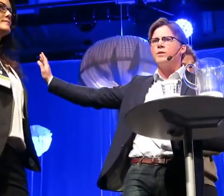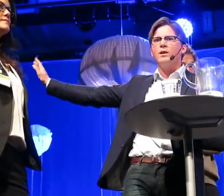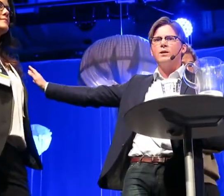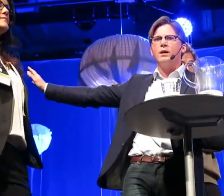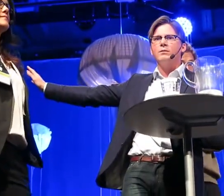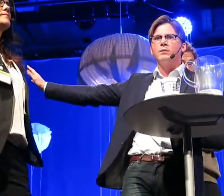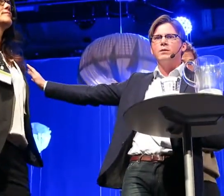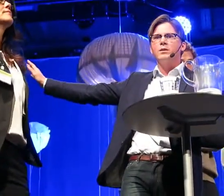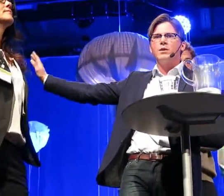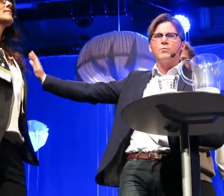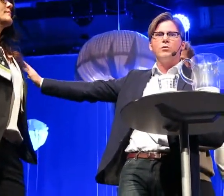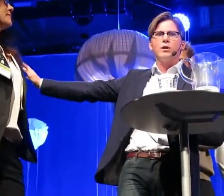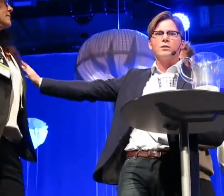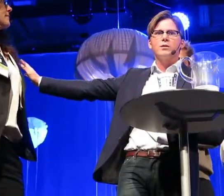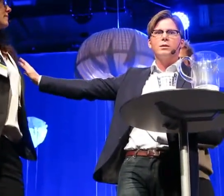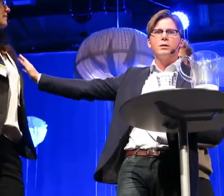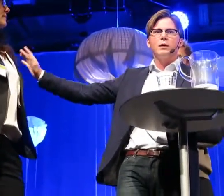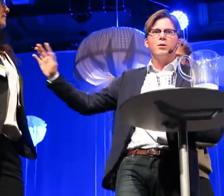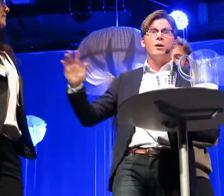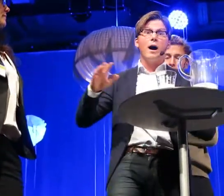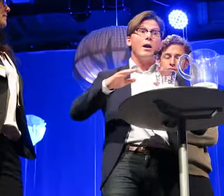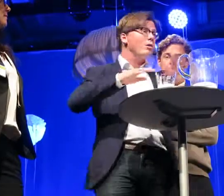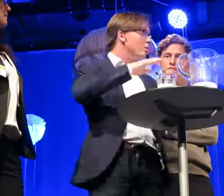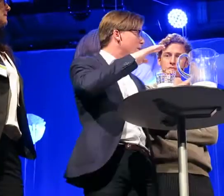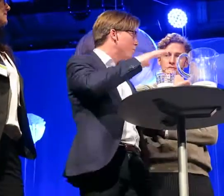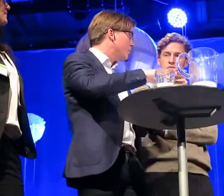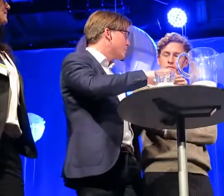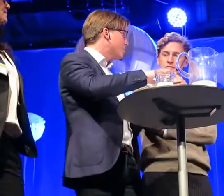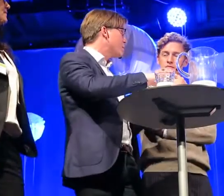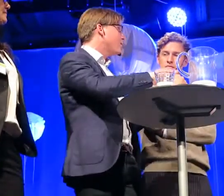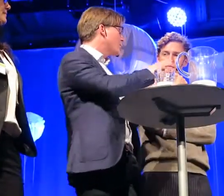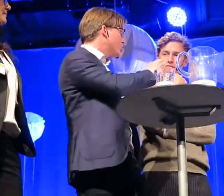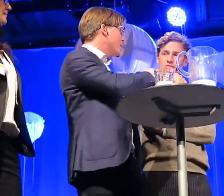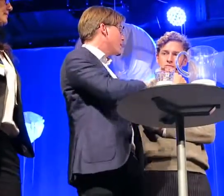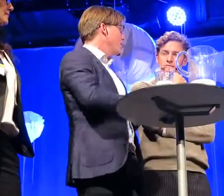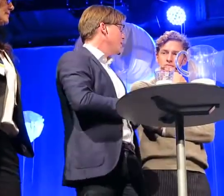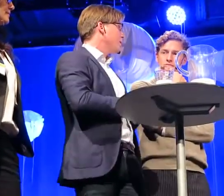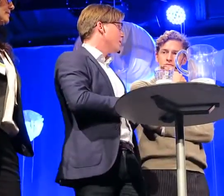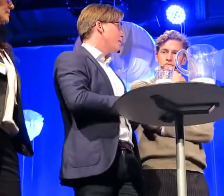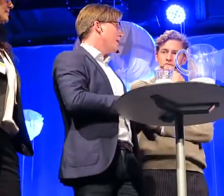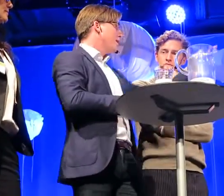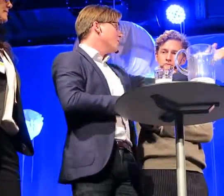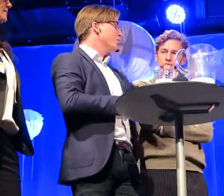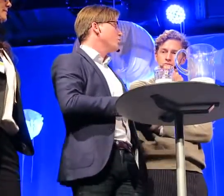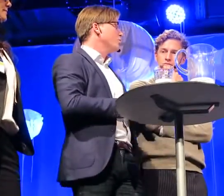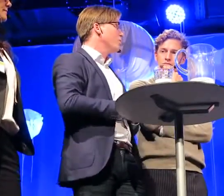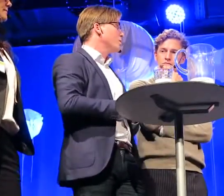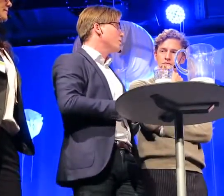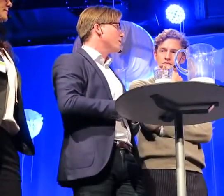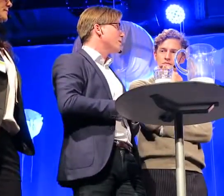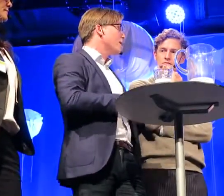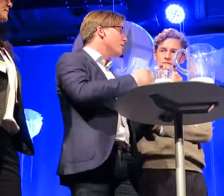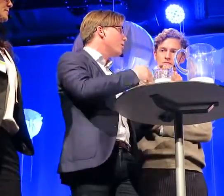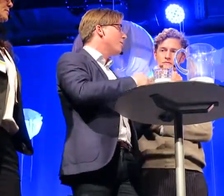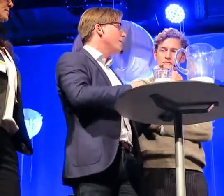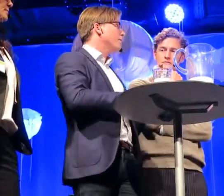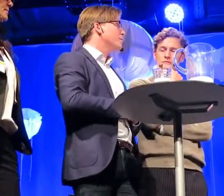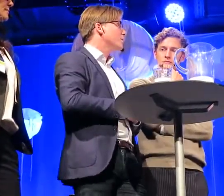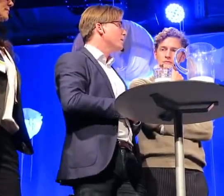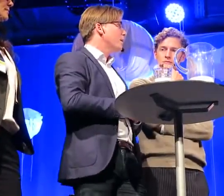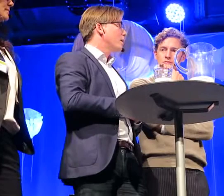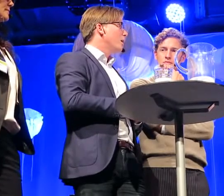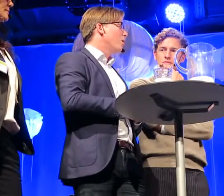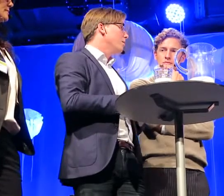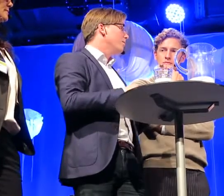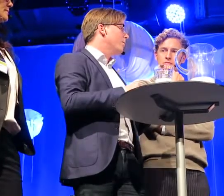inte få köpa sig fria. Ska förbjudas. Det var här har det skett ett politiskt samtal där vi tycker jätteolika. Hade ni stått för 20 år sedan och sagt att ni ska komma